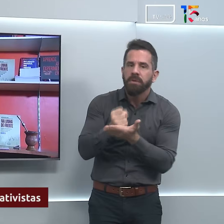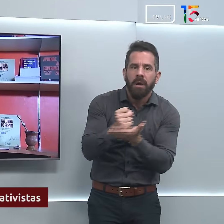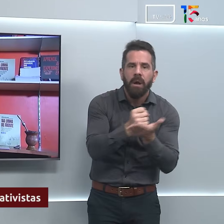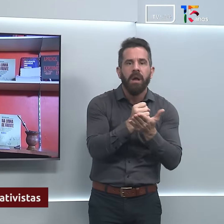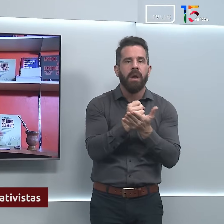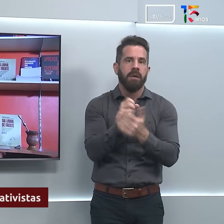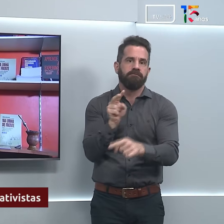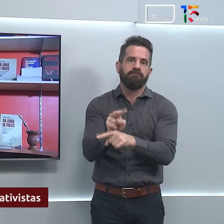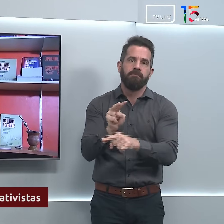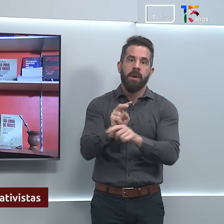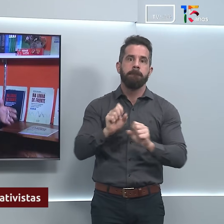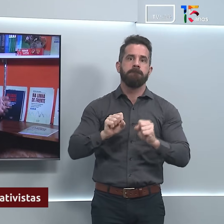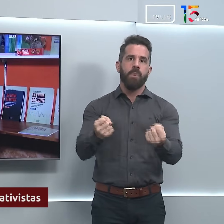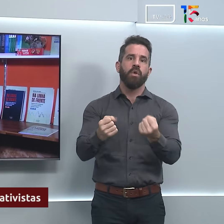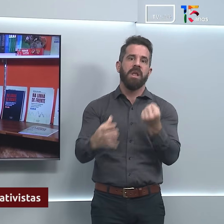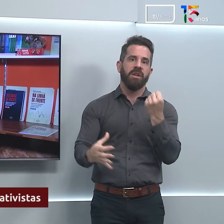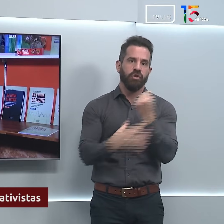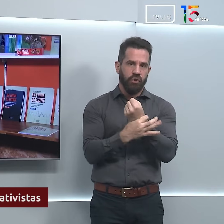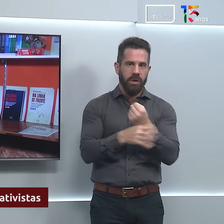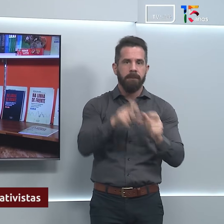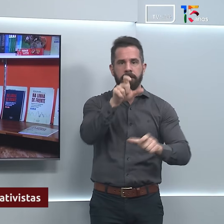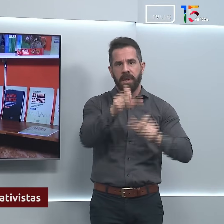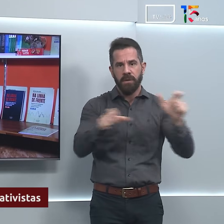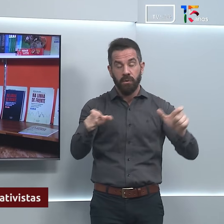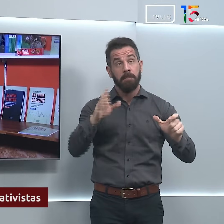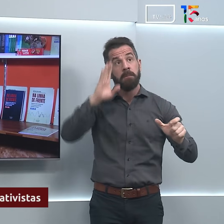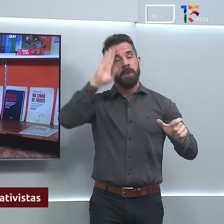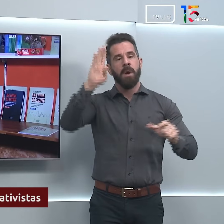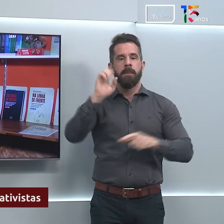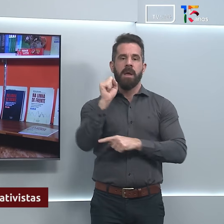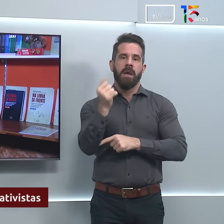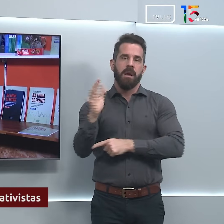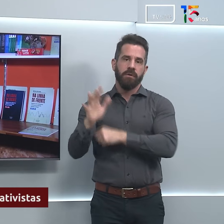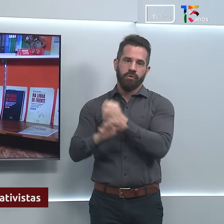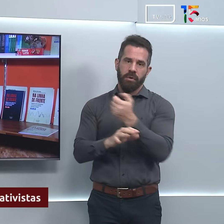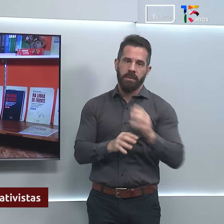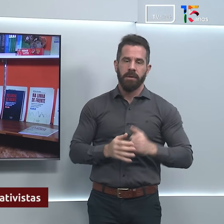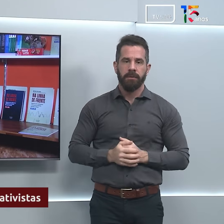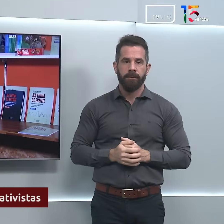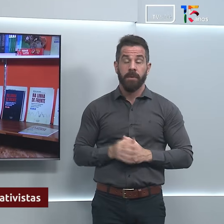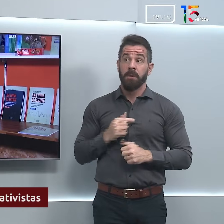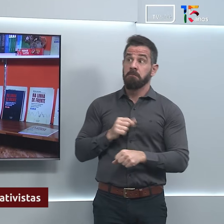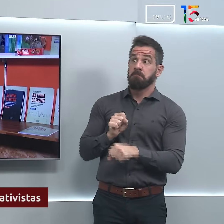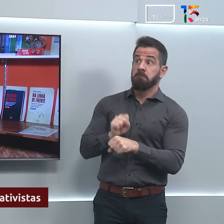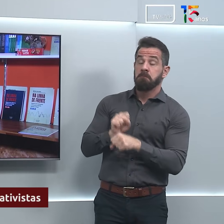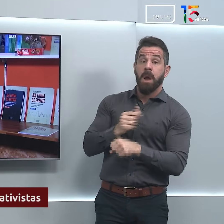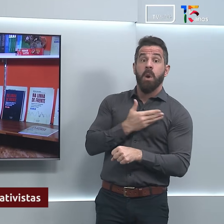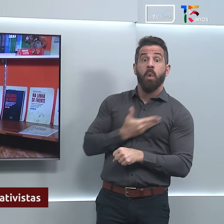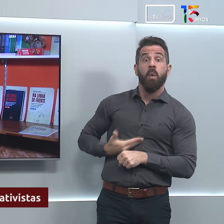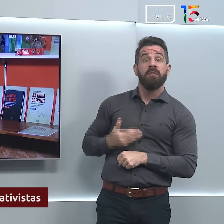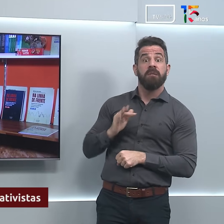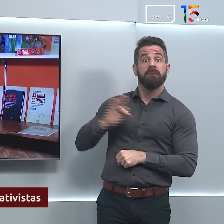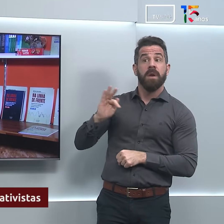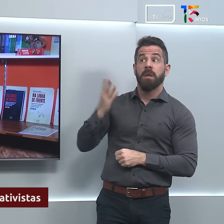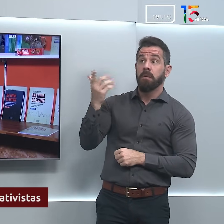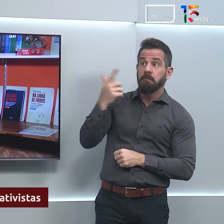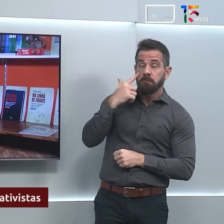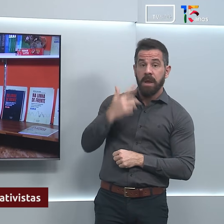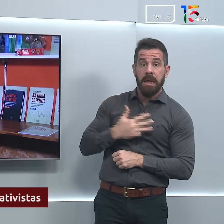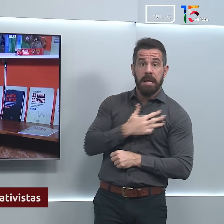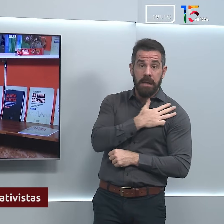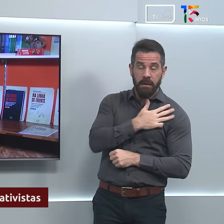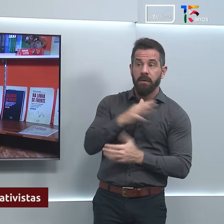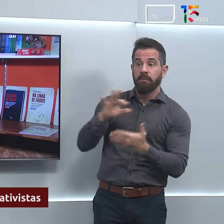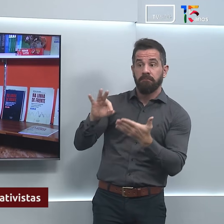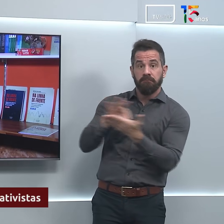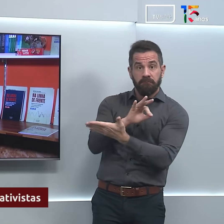especialmente ambientais. Nós estamos aguardando, inclusive, nesse momento, que o governo federal, que o presidente Lula, assine